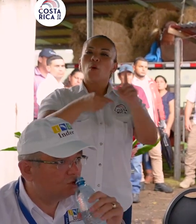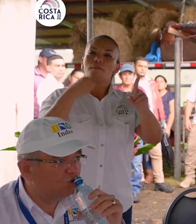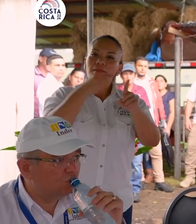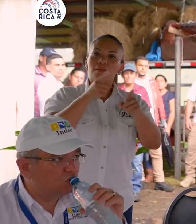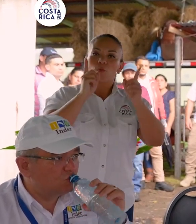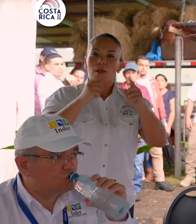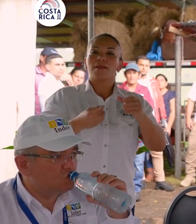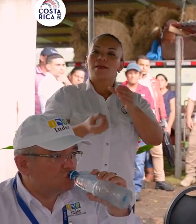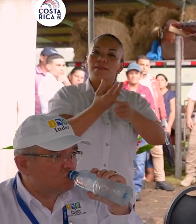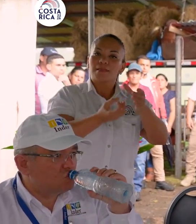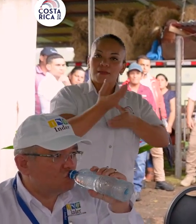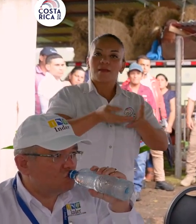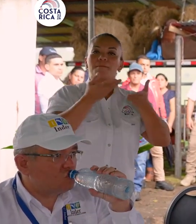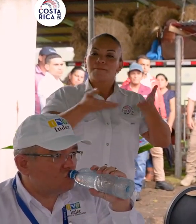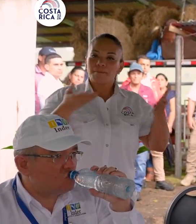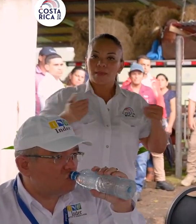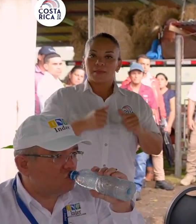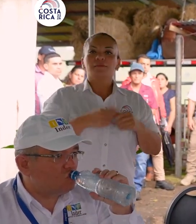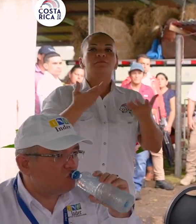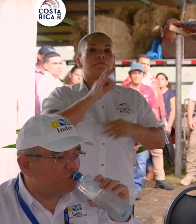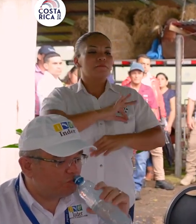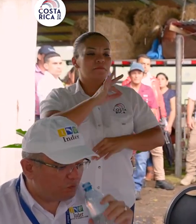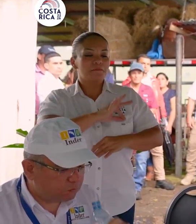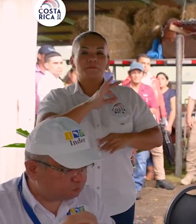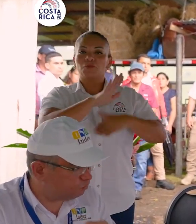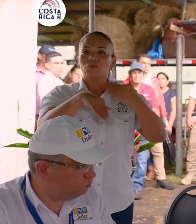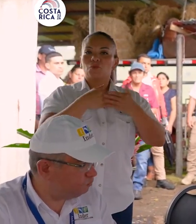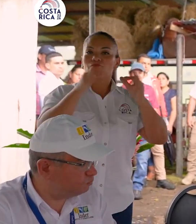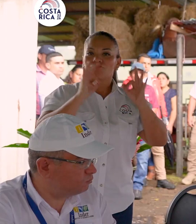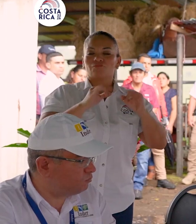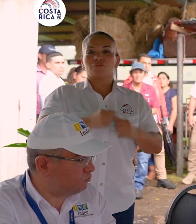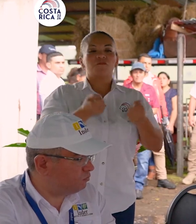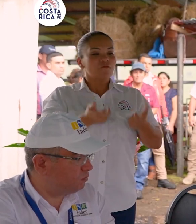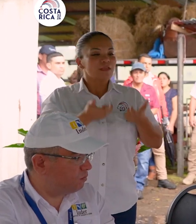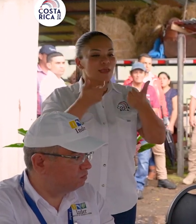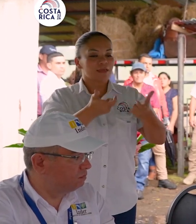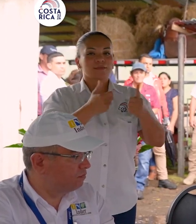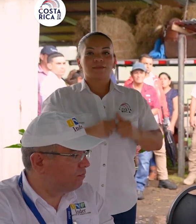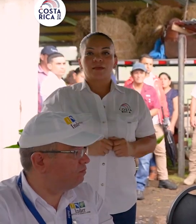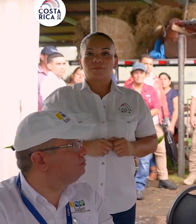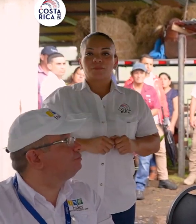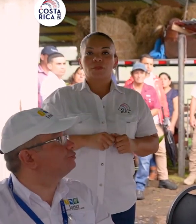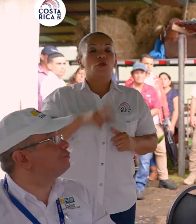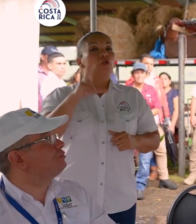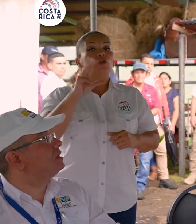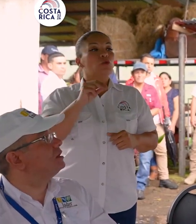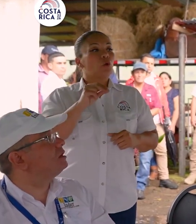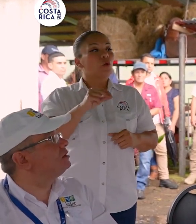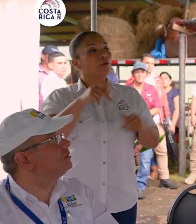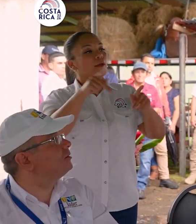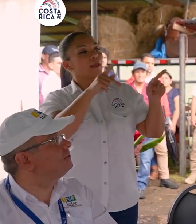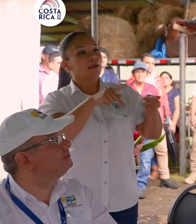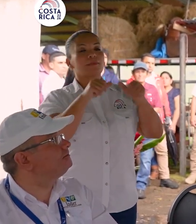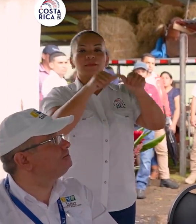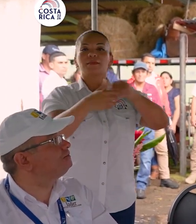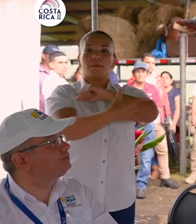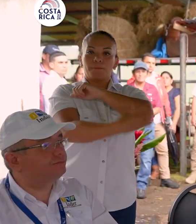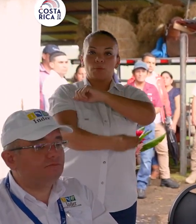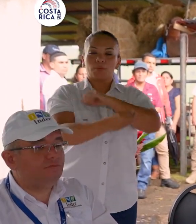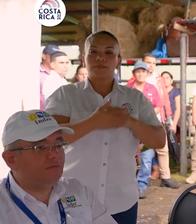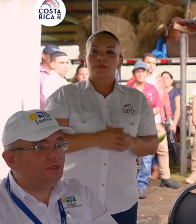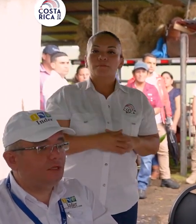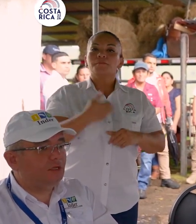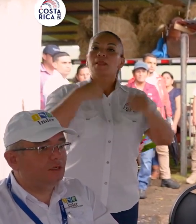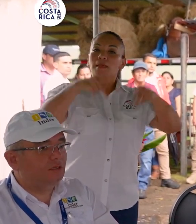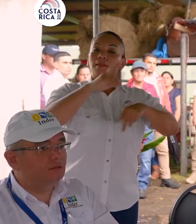es generar bienestar, generar riqueza, no mantener a la gente en pobreza.